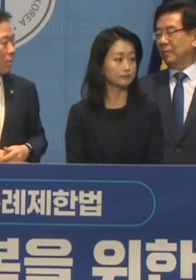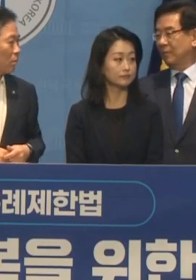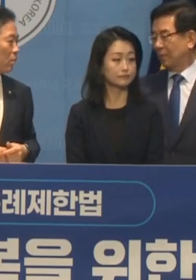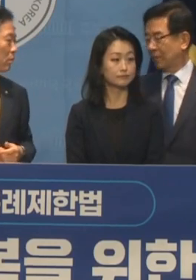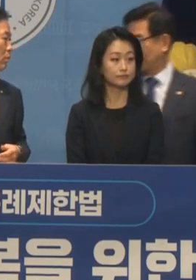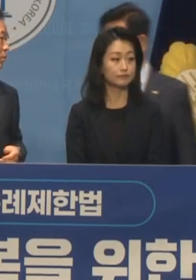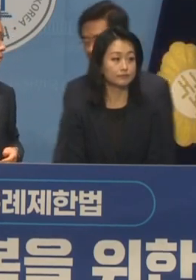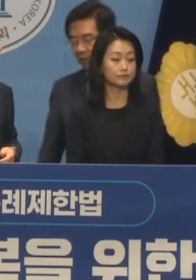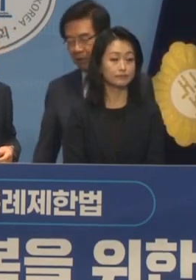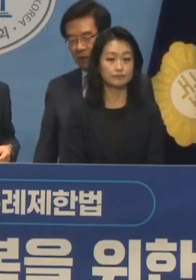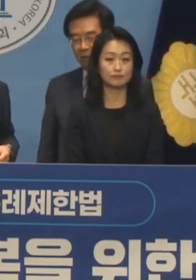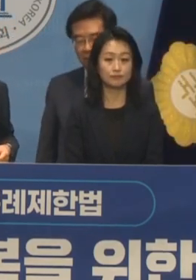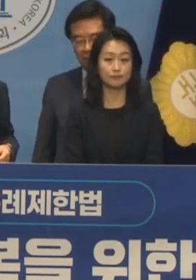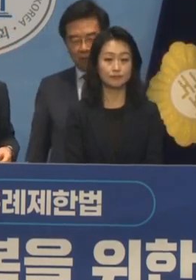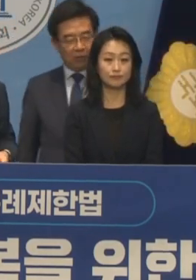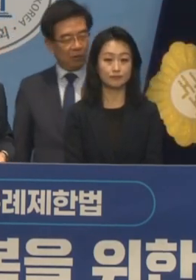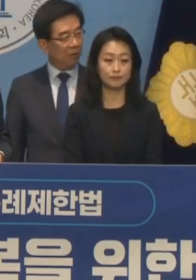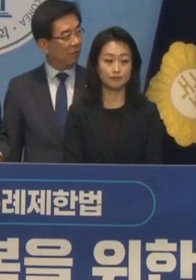아무나